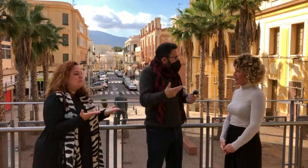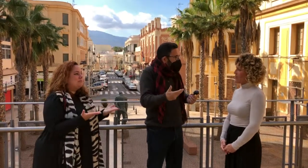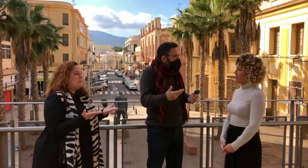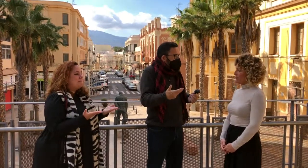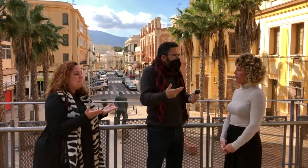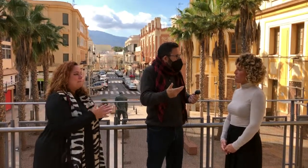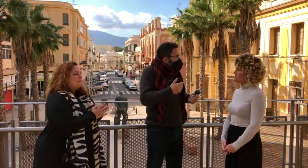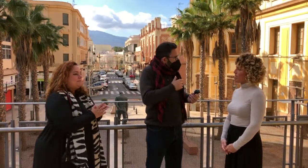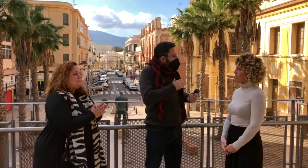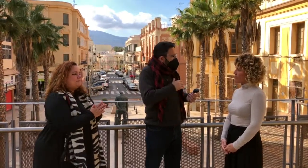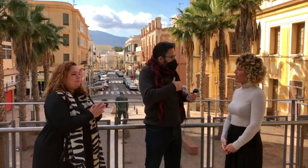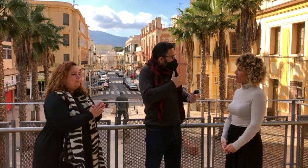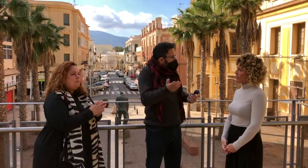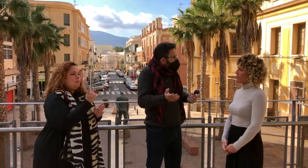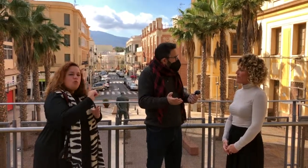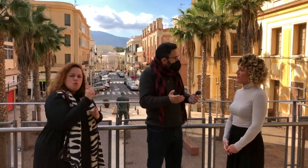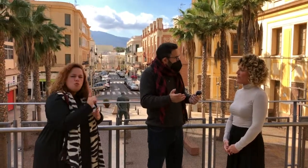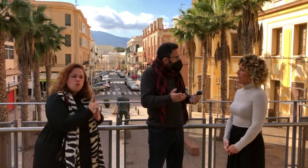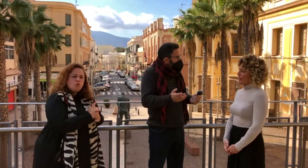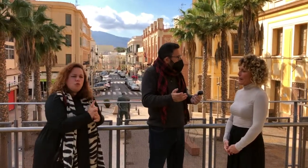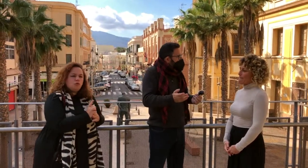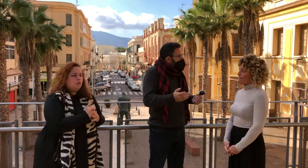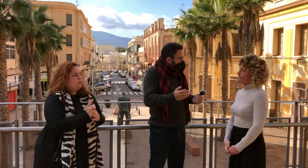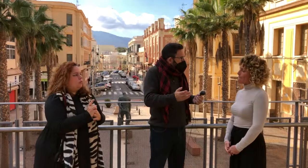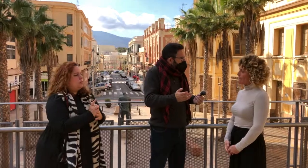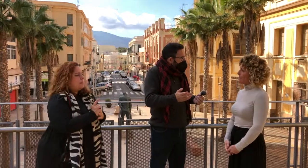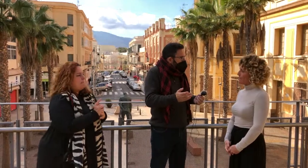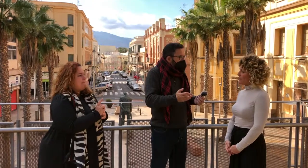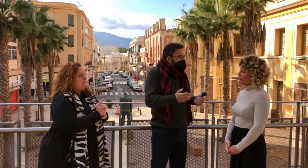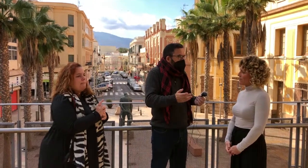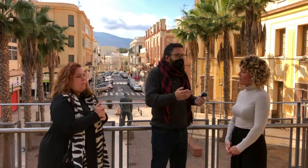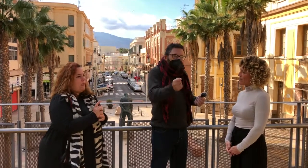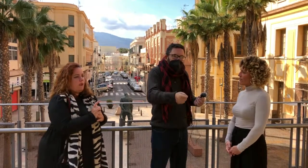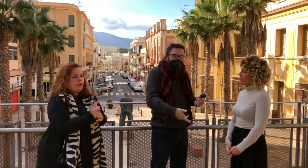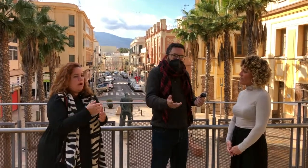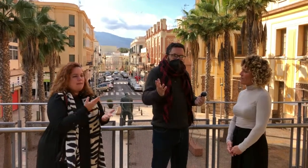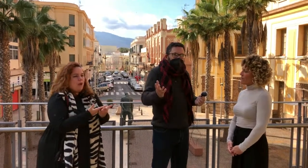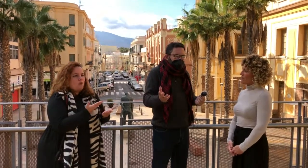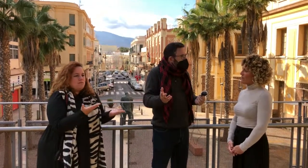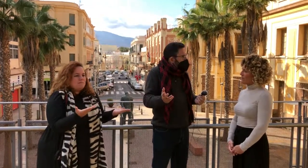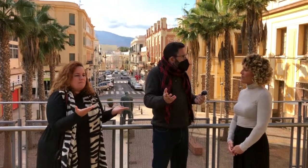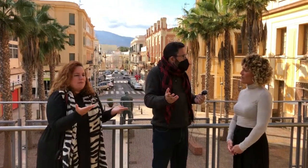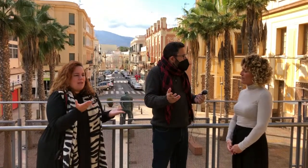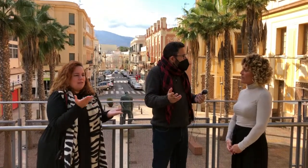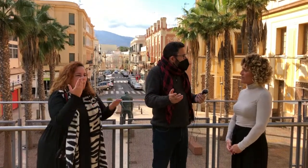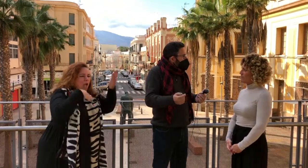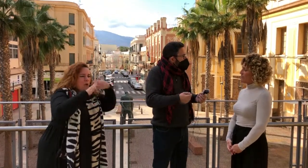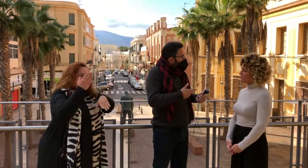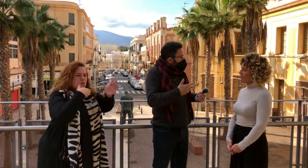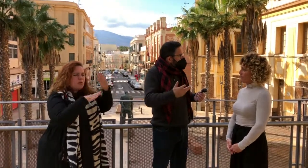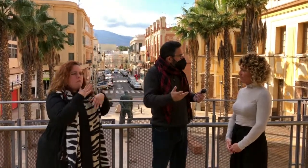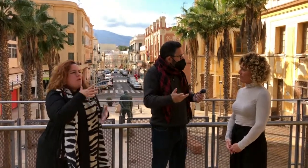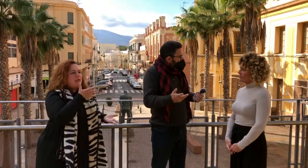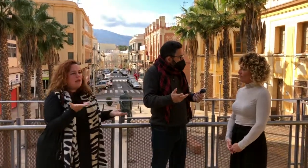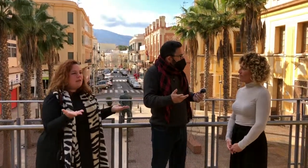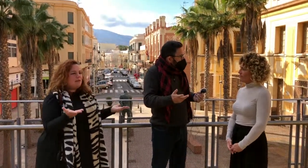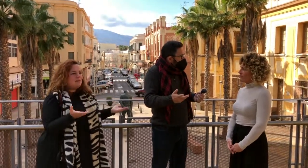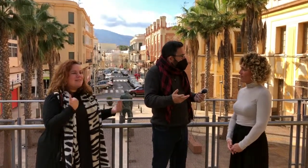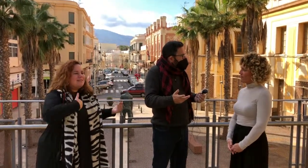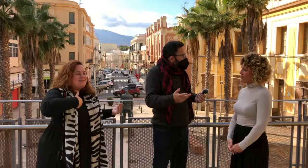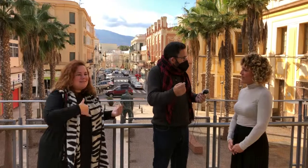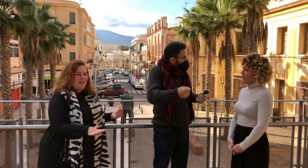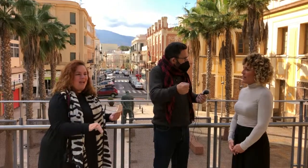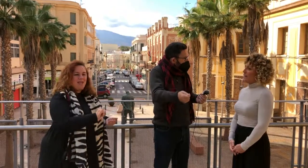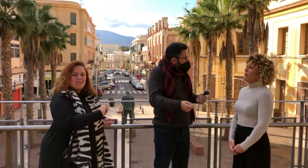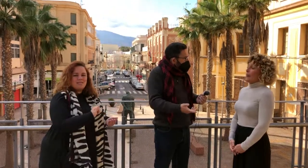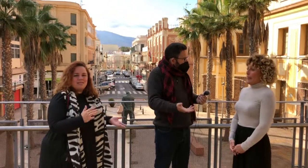esa... No, no, yo es que creo que no hay que justificar nada de eso. Ya. O sea, creo que hay que decir, ¿por qué no están aquí ya las mascarillas? Ya. Pero eso habría que decírselo también a los padres,